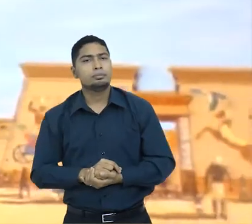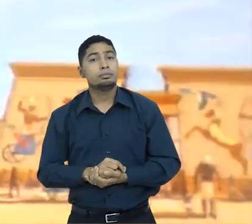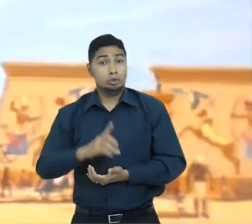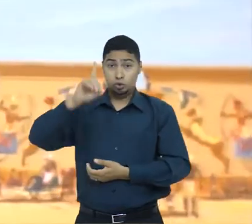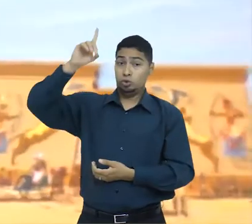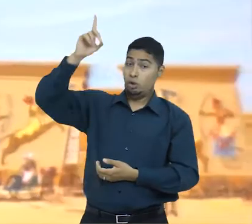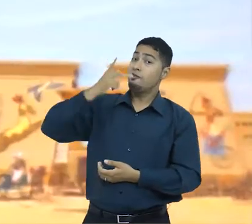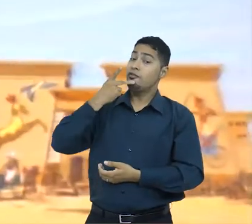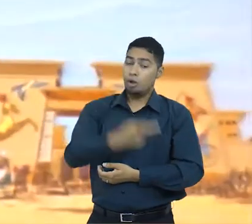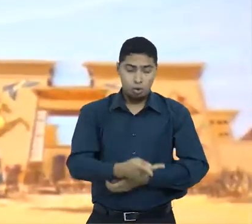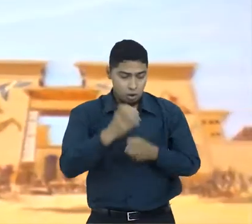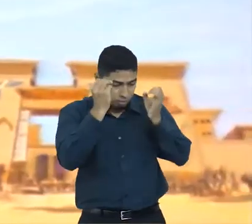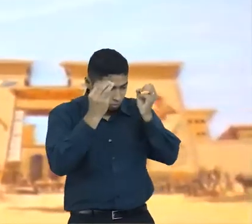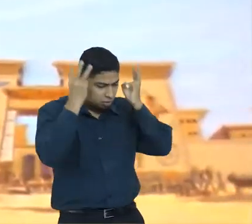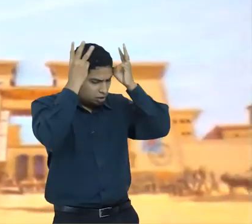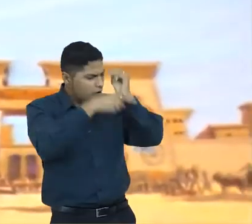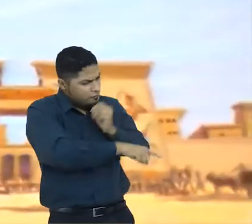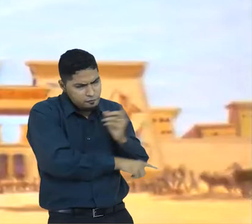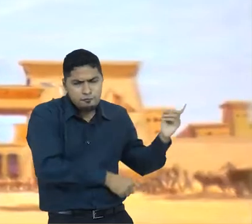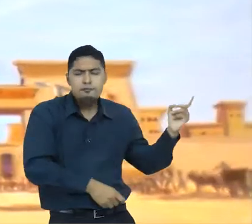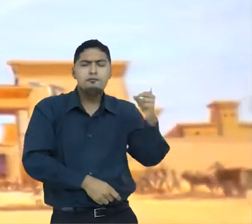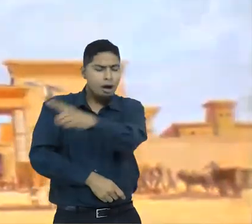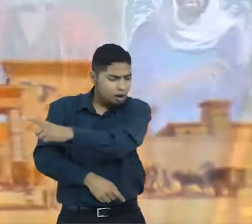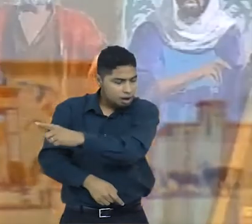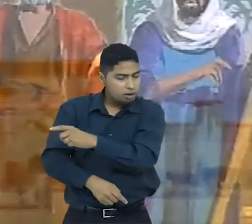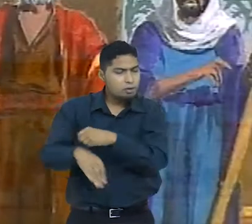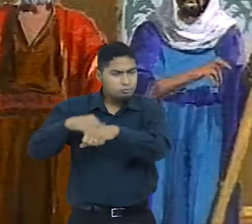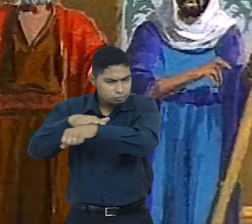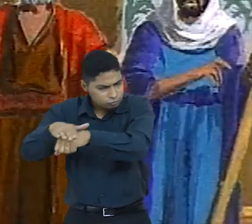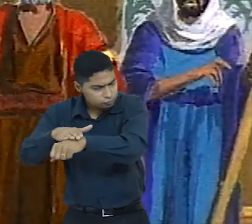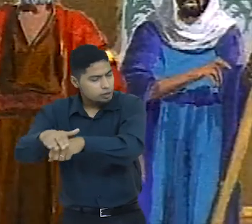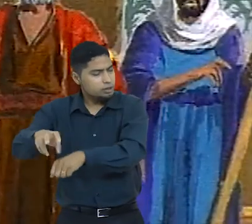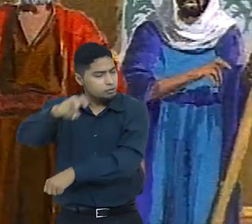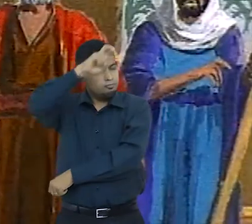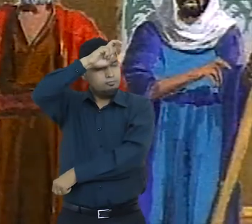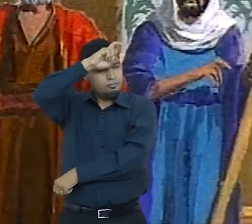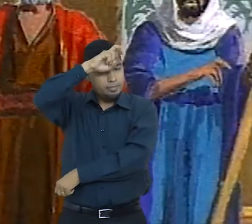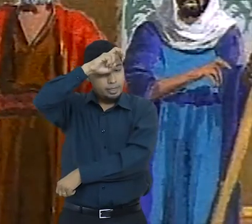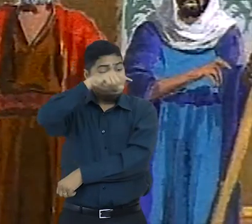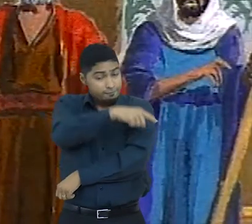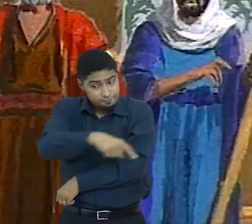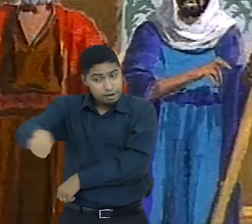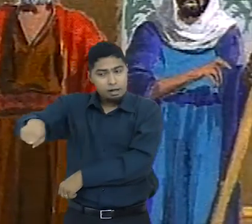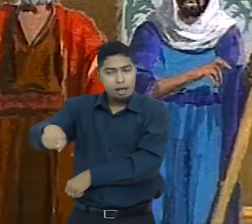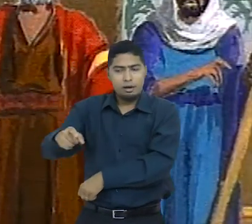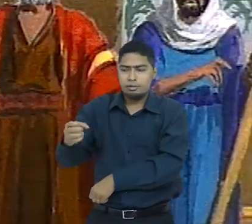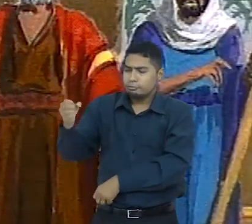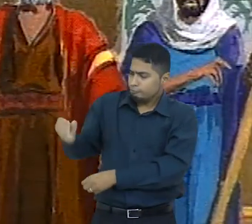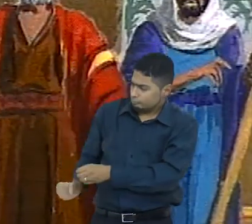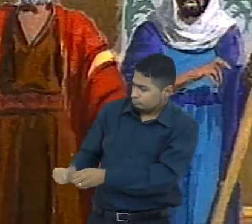criado. O Senhor disse a Moisés: Volte a falar com Faraó. Pegue sua vara e